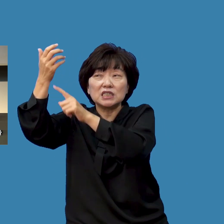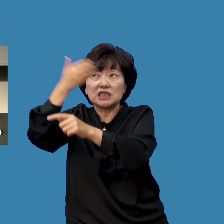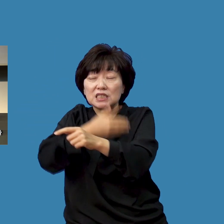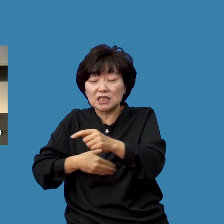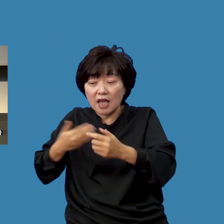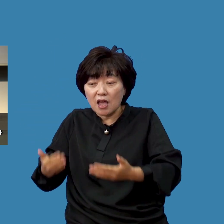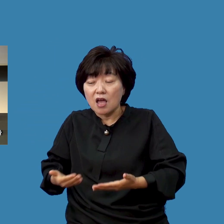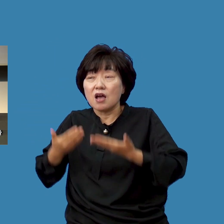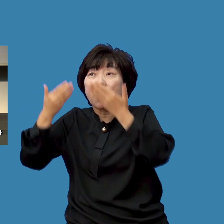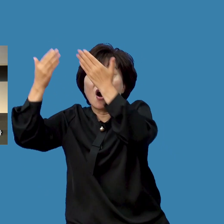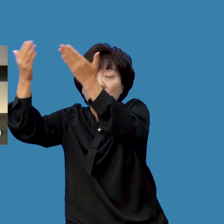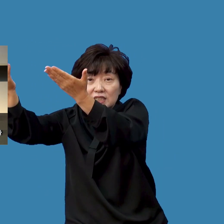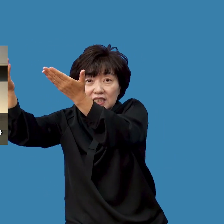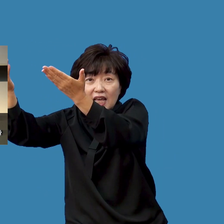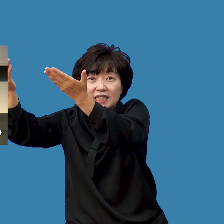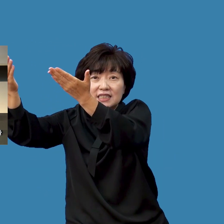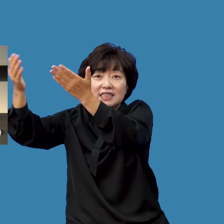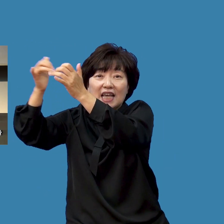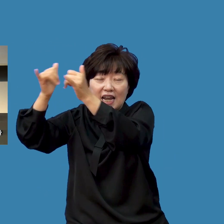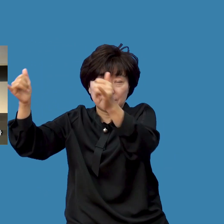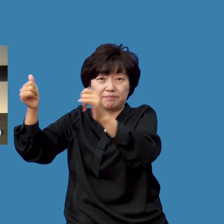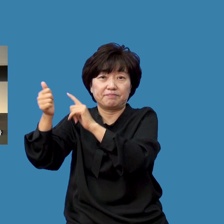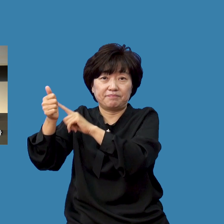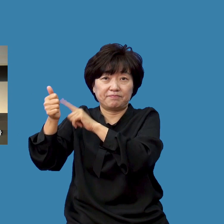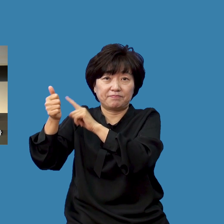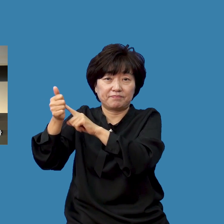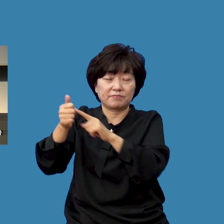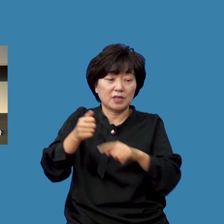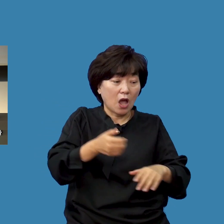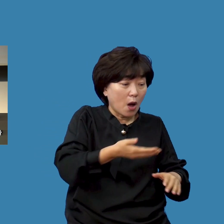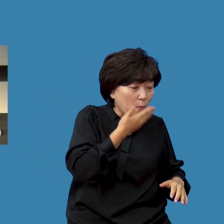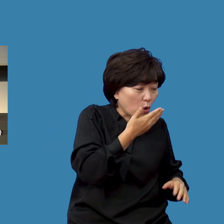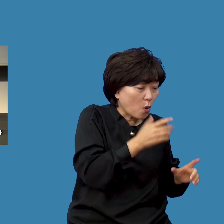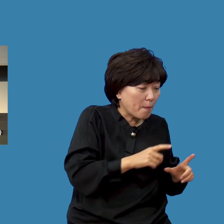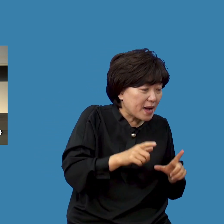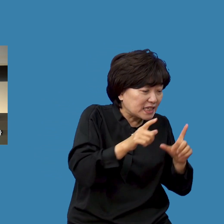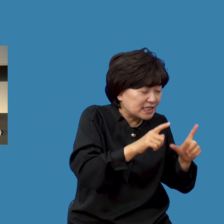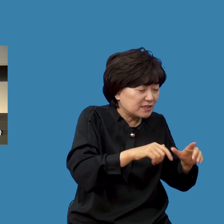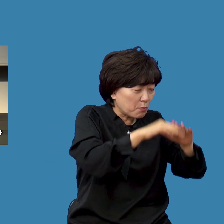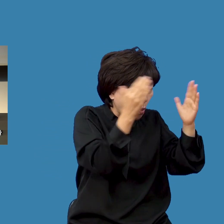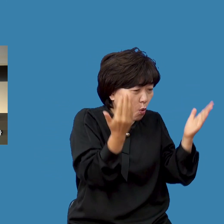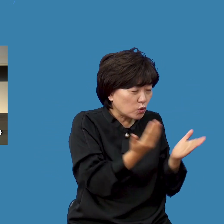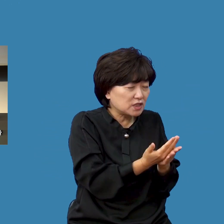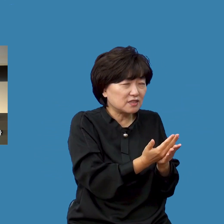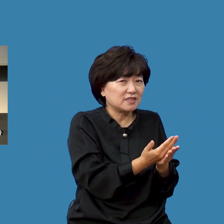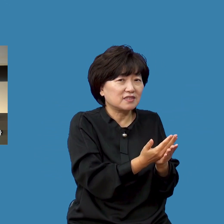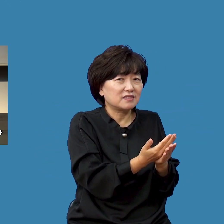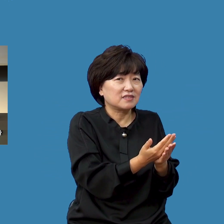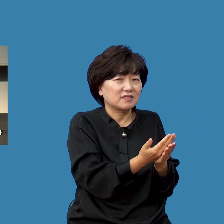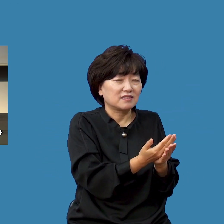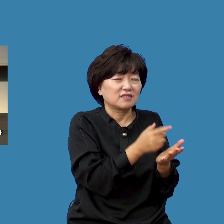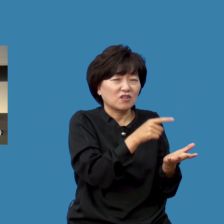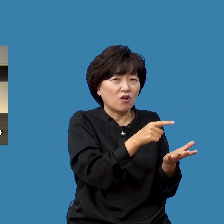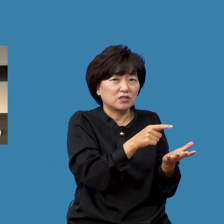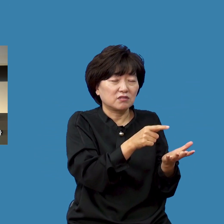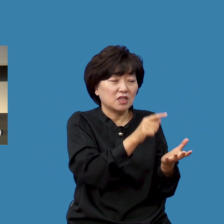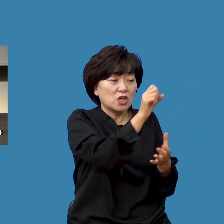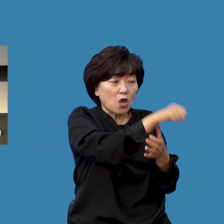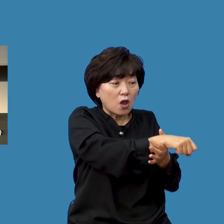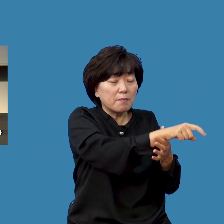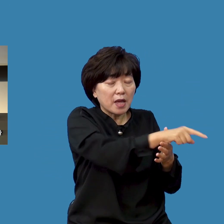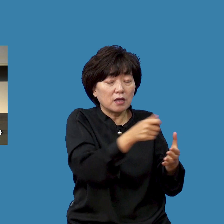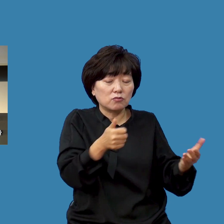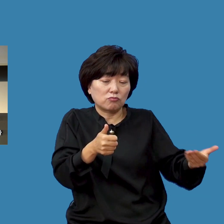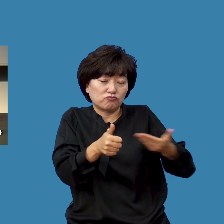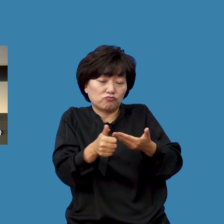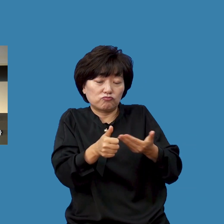자기를 올인해서 복음으로 사는 그 사람은 먹고 마시는 삶의 문제는 하나님이 이것에 대한 열매로 취하게